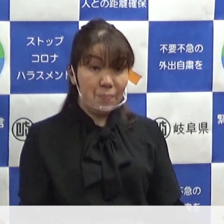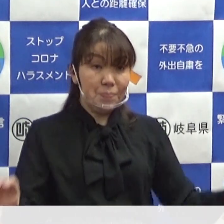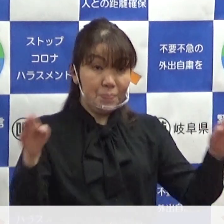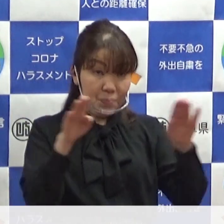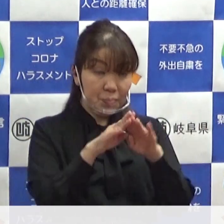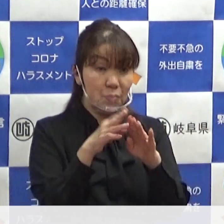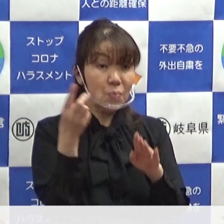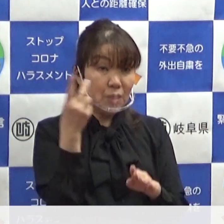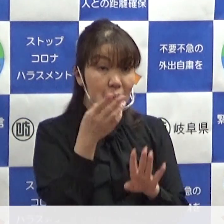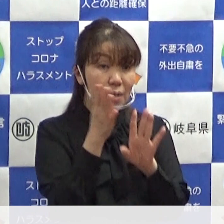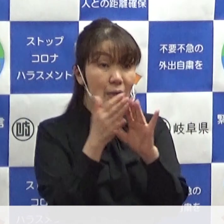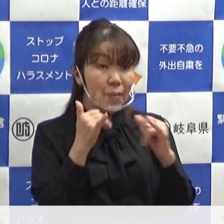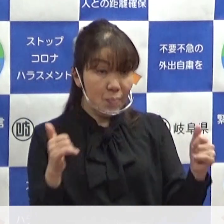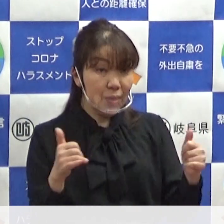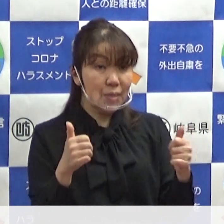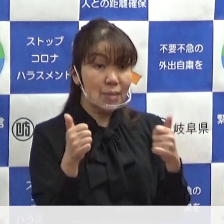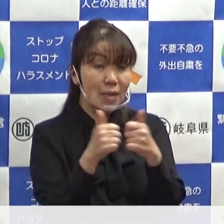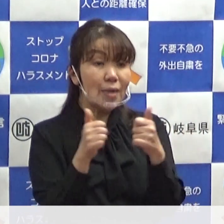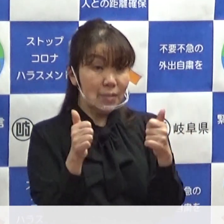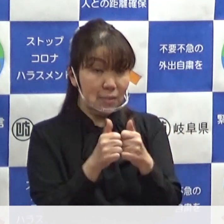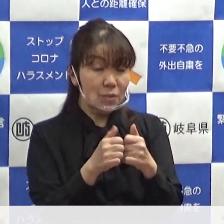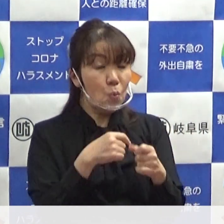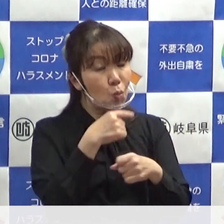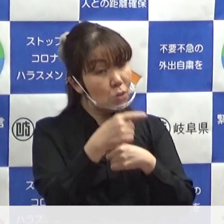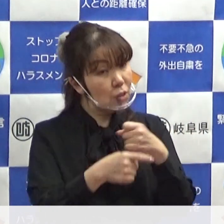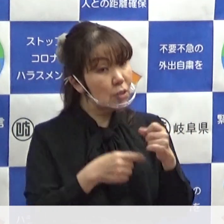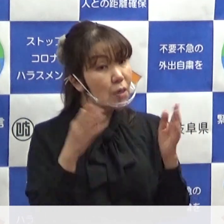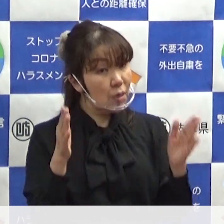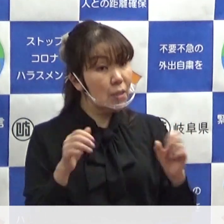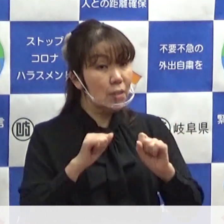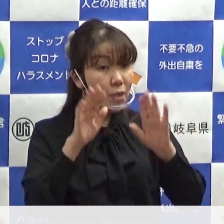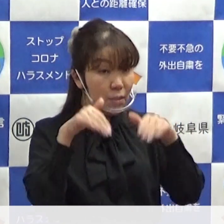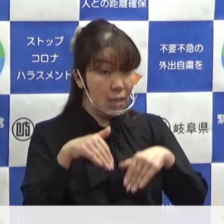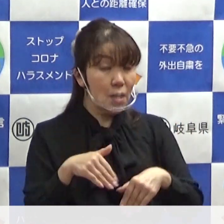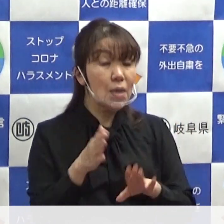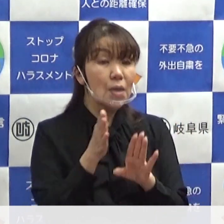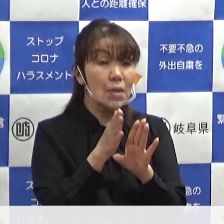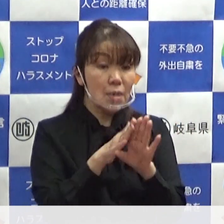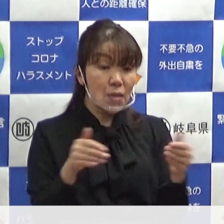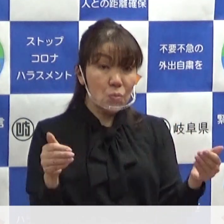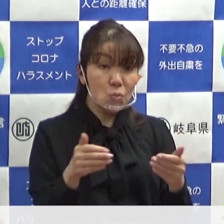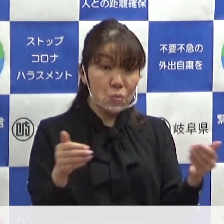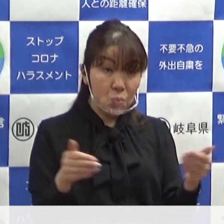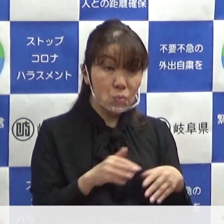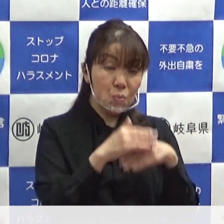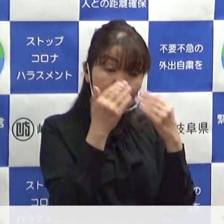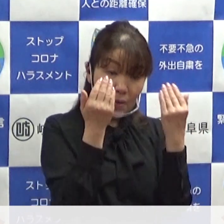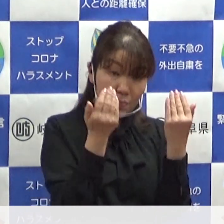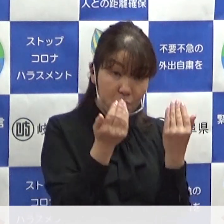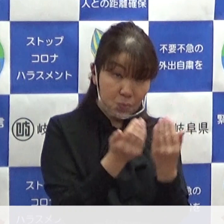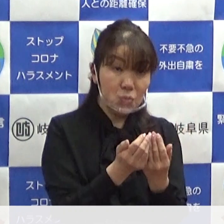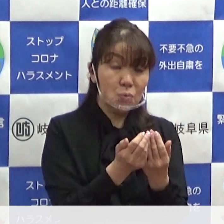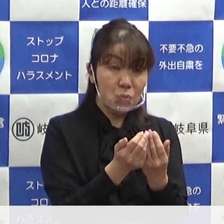県民会議を設けて、まあ、ほぼ1年でやりましたですよね。それで県 の仕事を全部